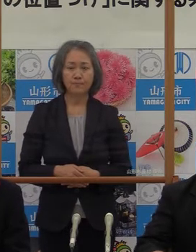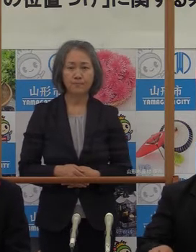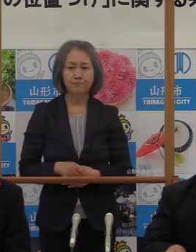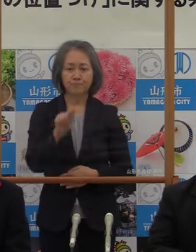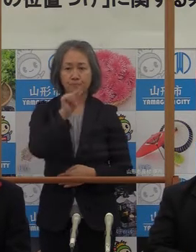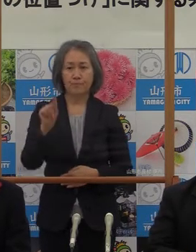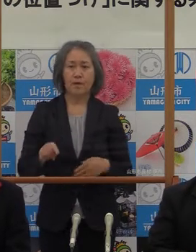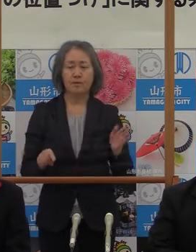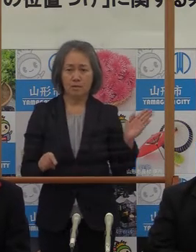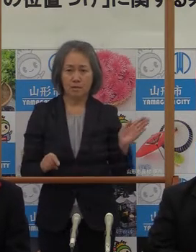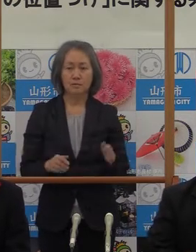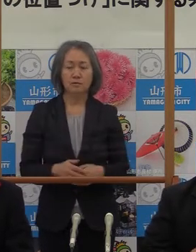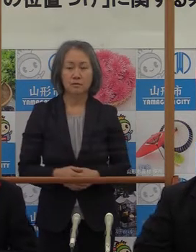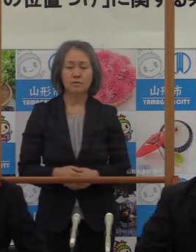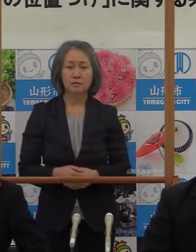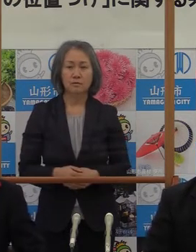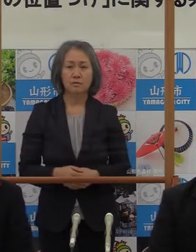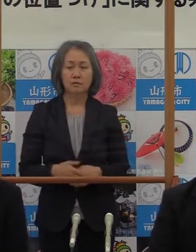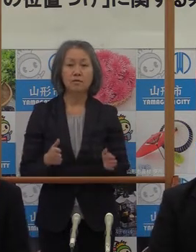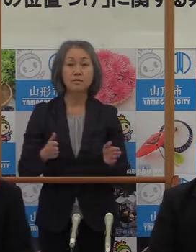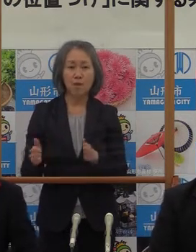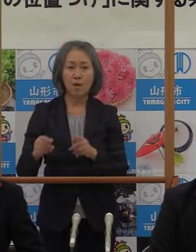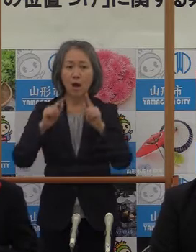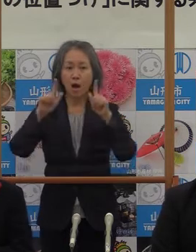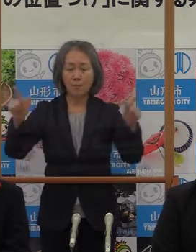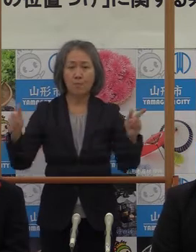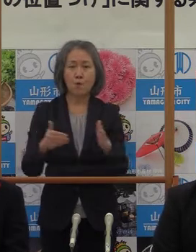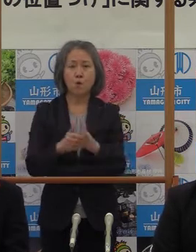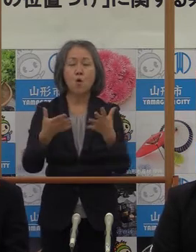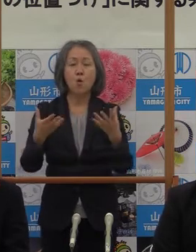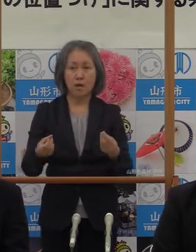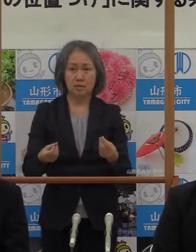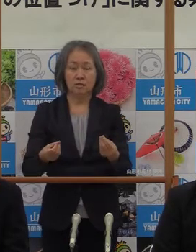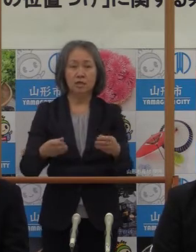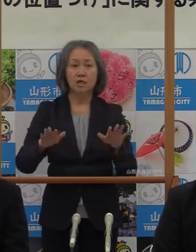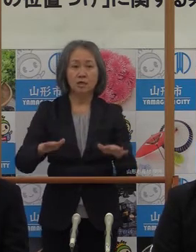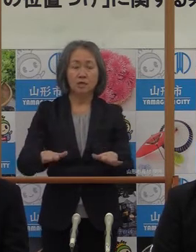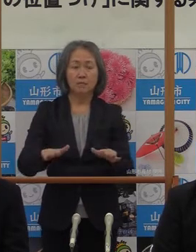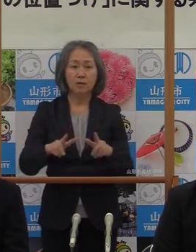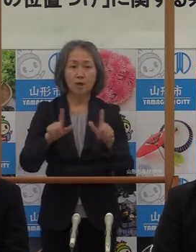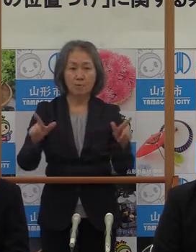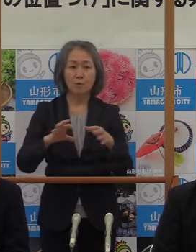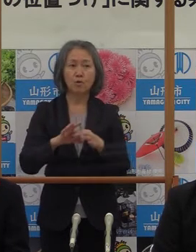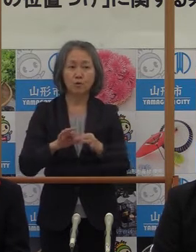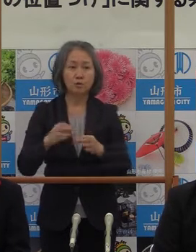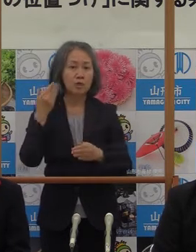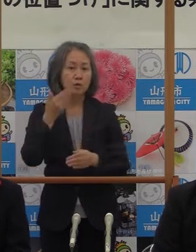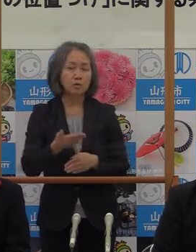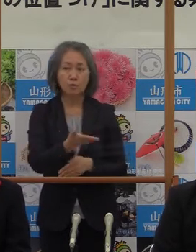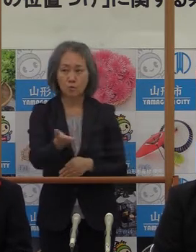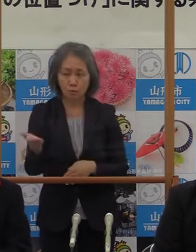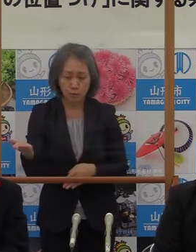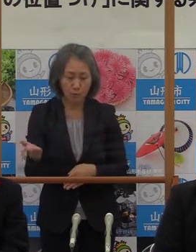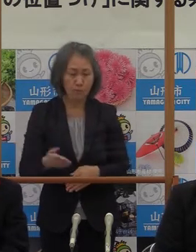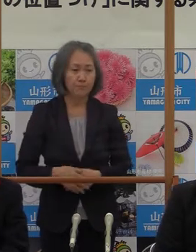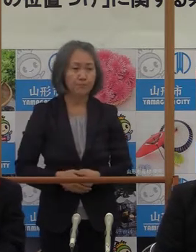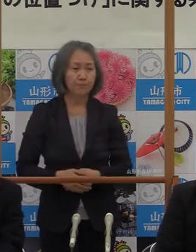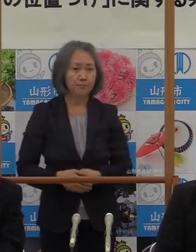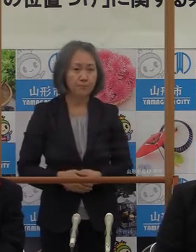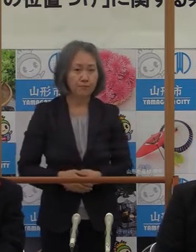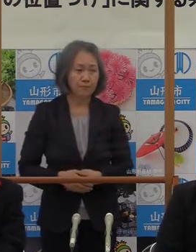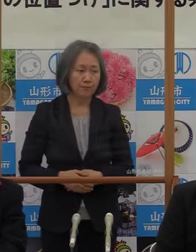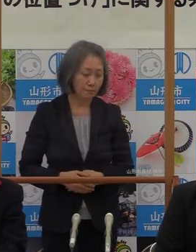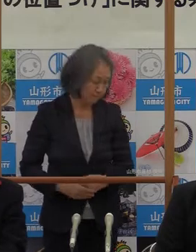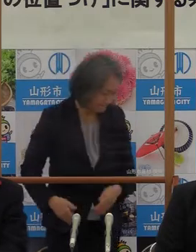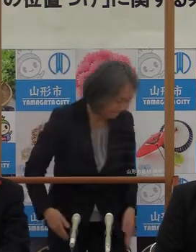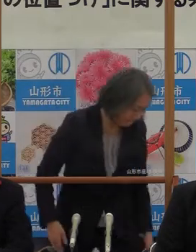ありがとうございました。それでは発表は以上となりますので、ただいまの件についてご質問をお受けいたします。はじめに幹事社